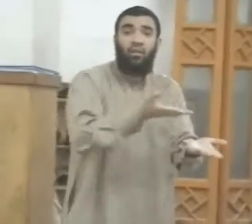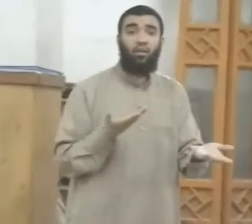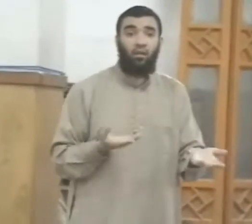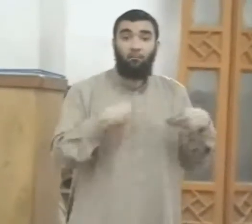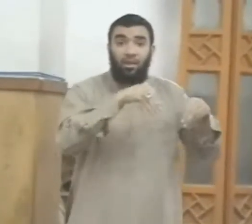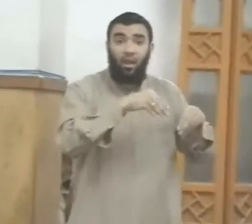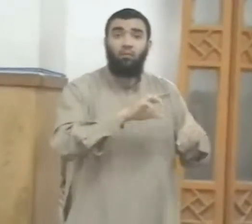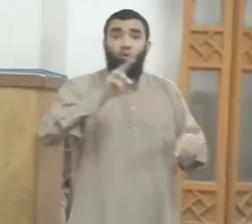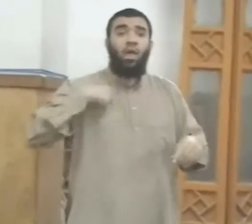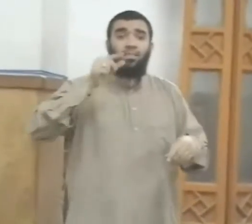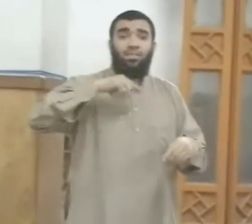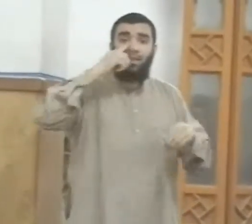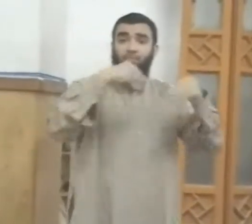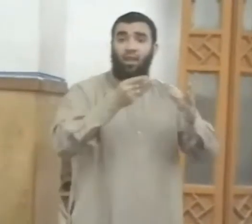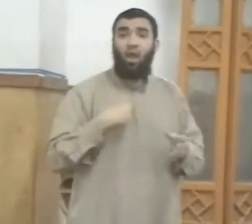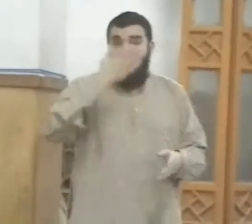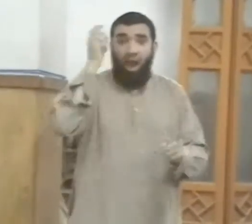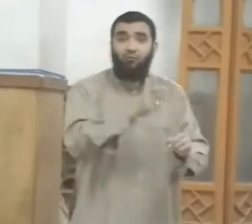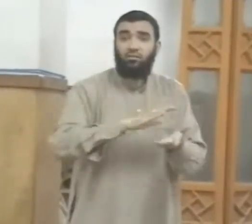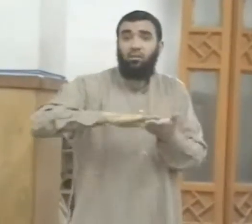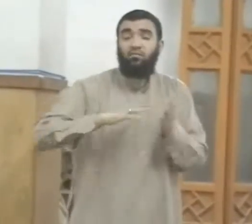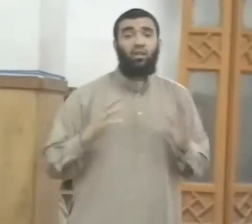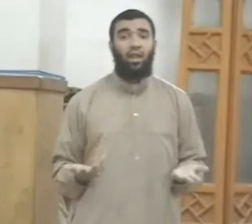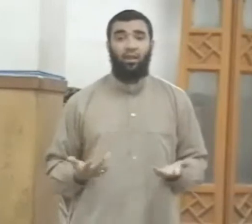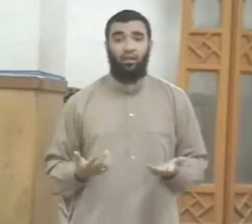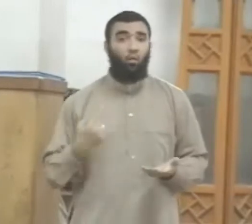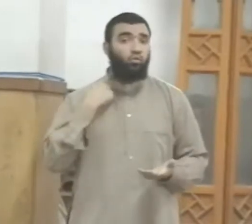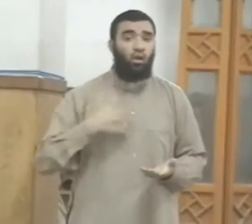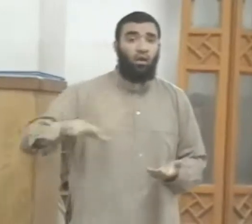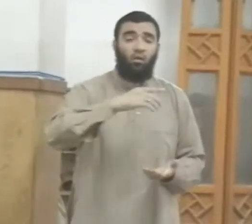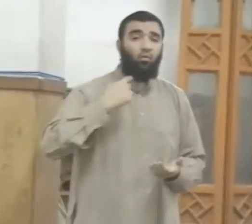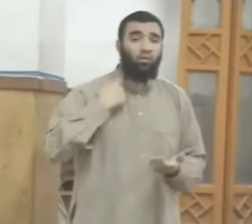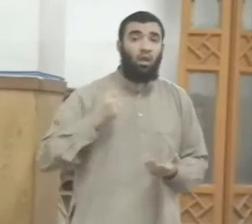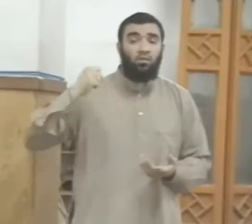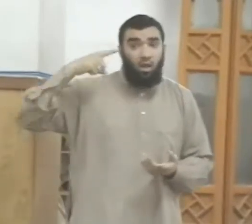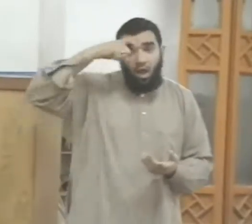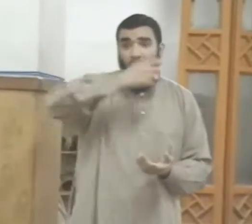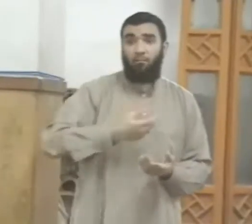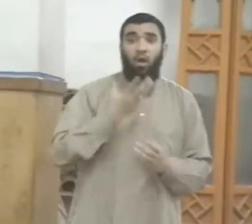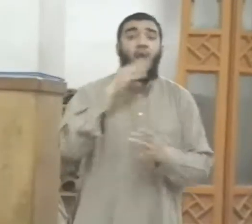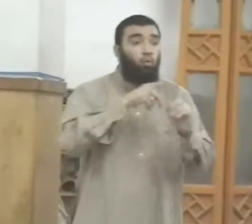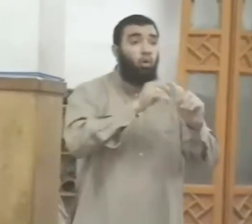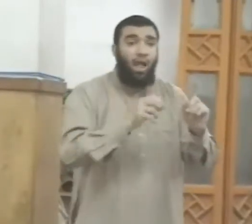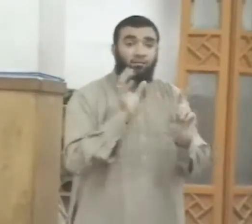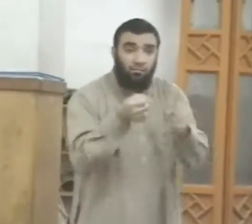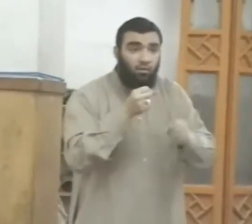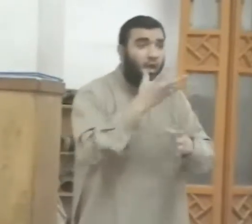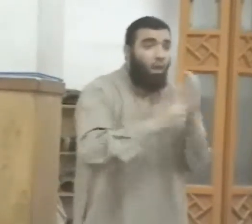والمحافظه عليها محافظة على الدين، والمحافظة على الدين في سلوكنا هو الذي يقطع